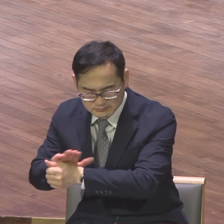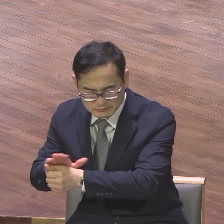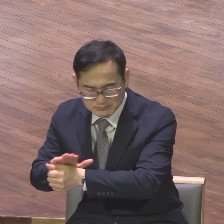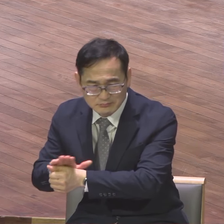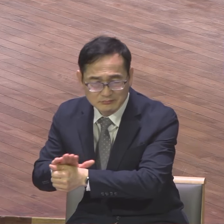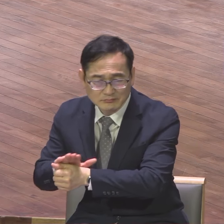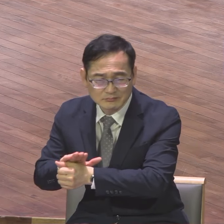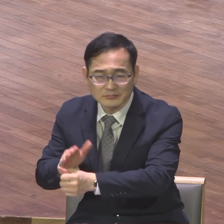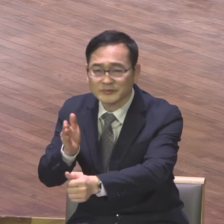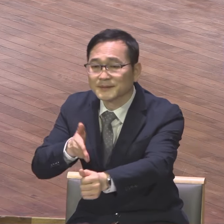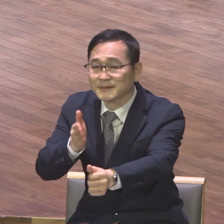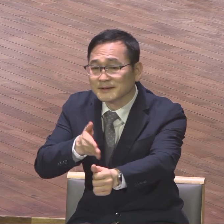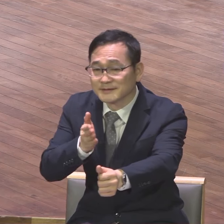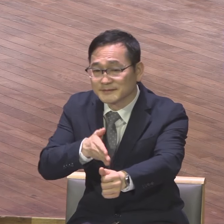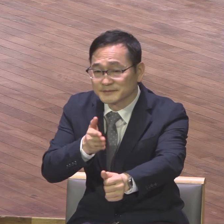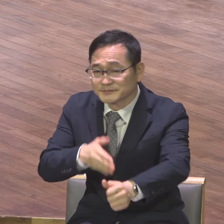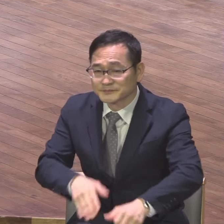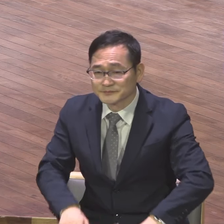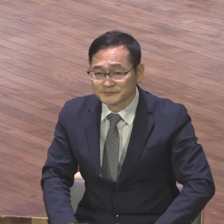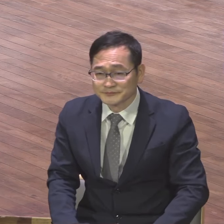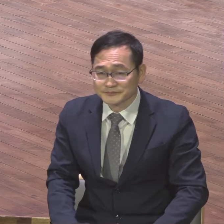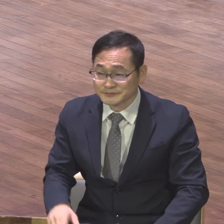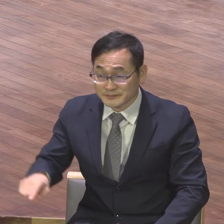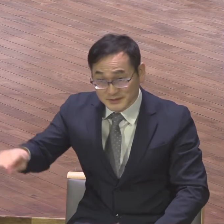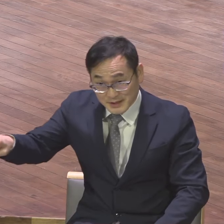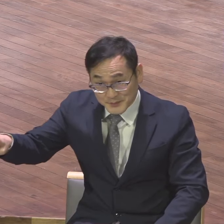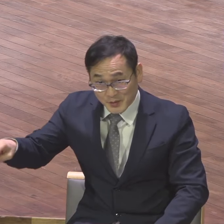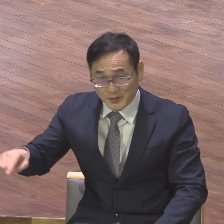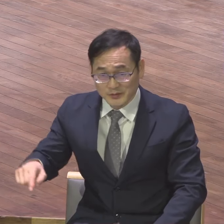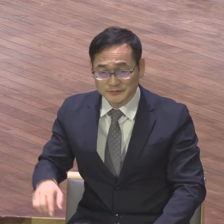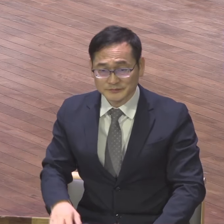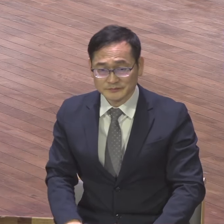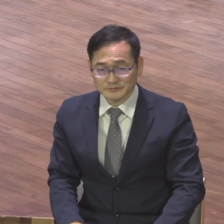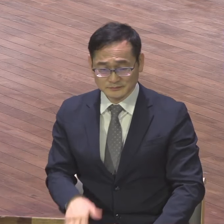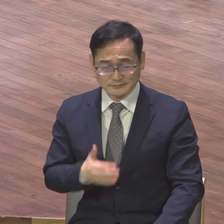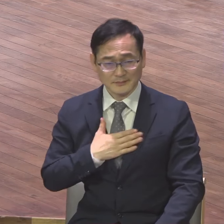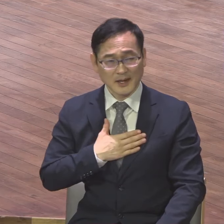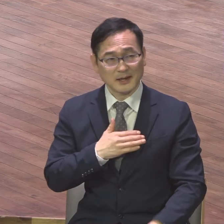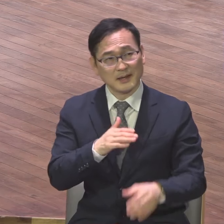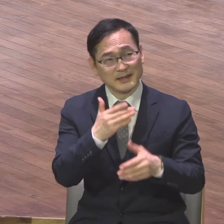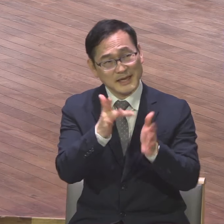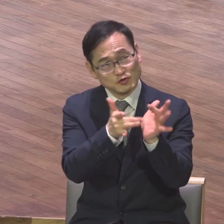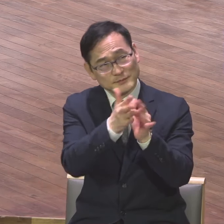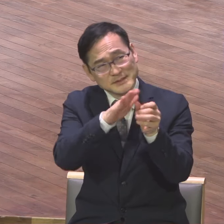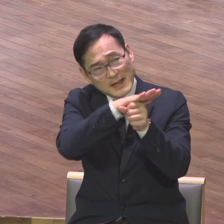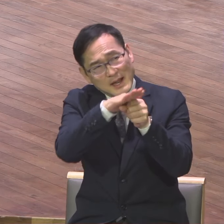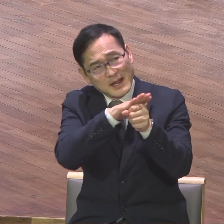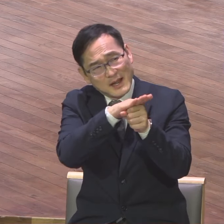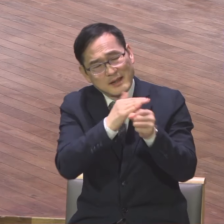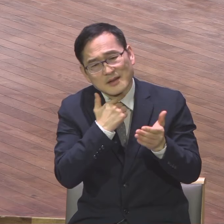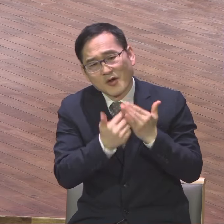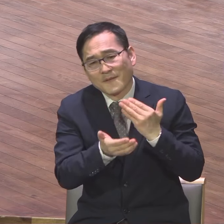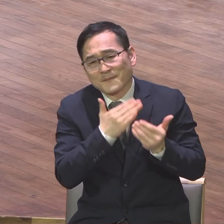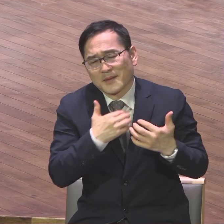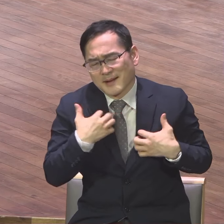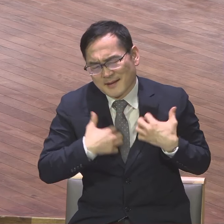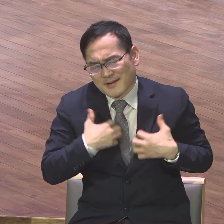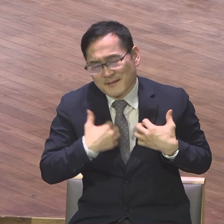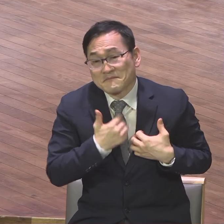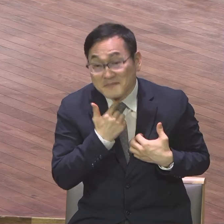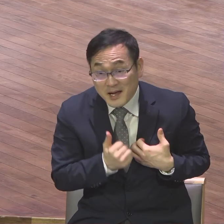한다. 자, 그들도 내가 체험한 이 복음, 내가 누리는 이 복음을 맛볼